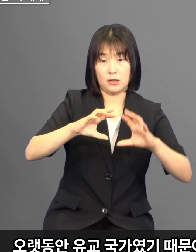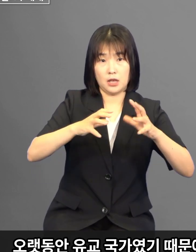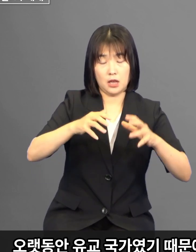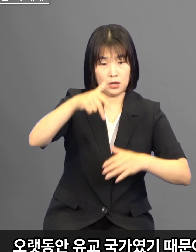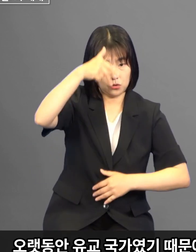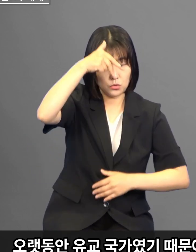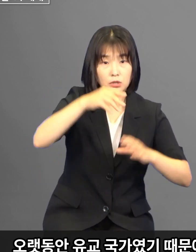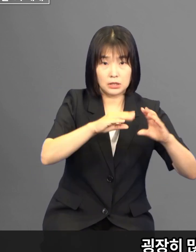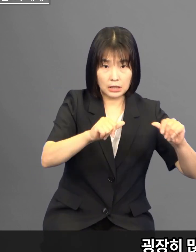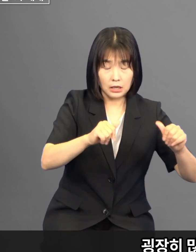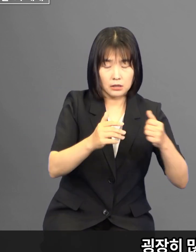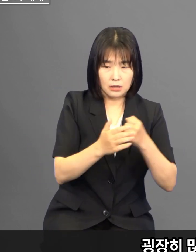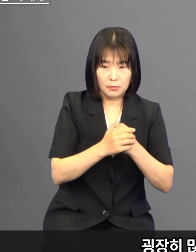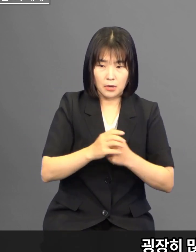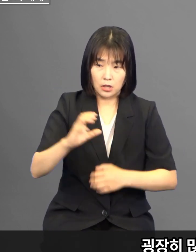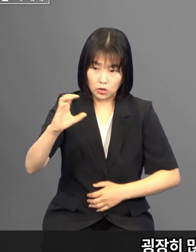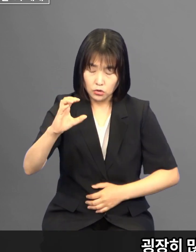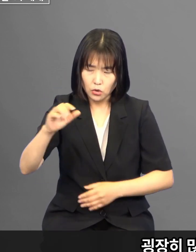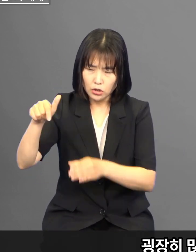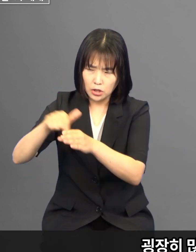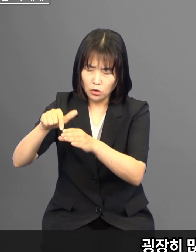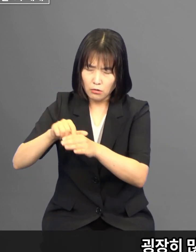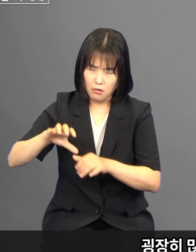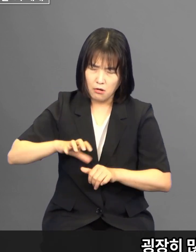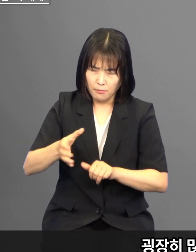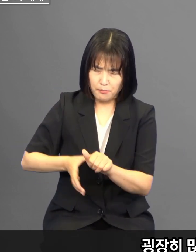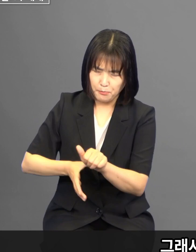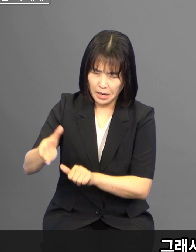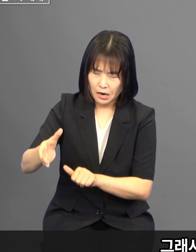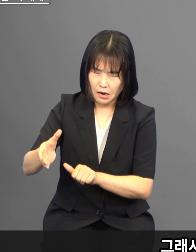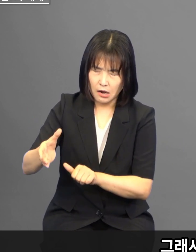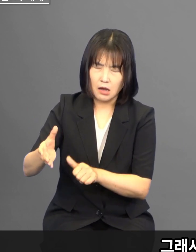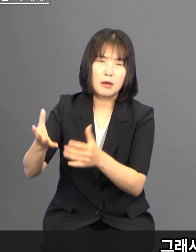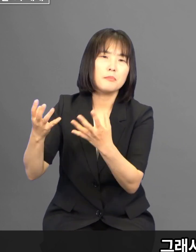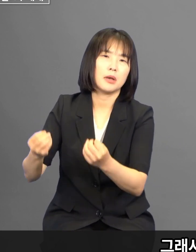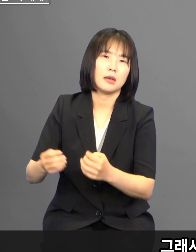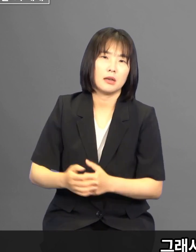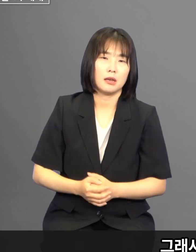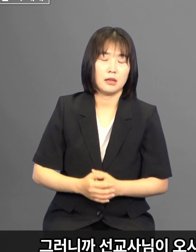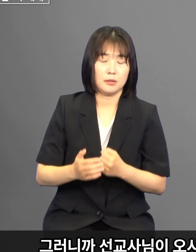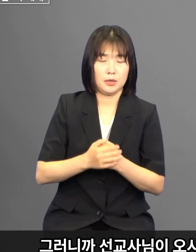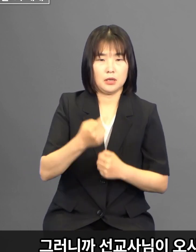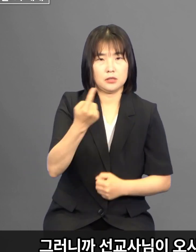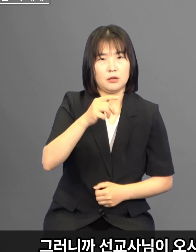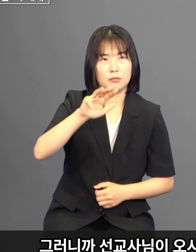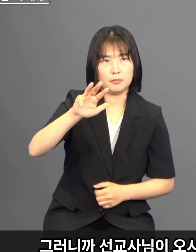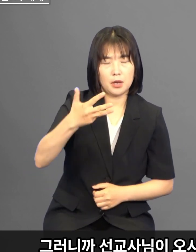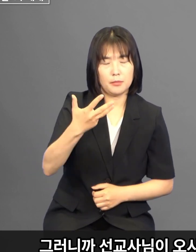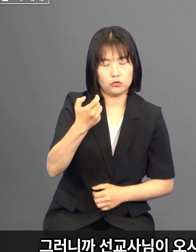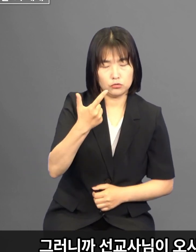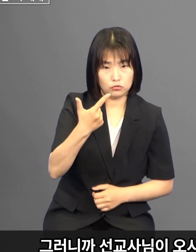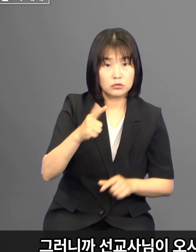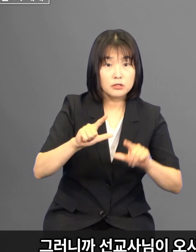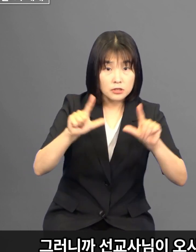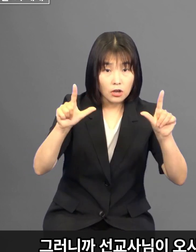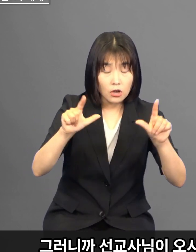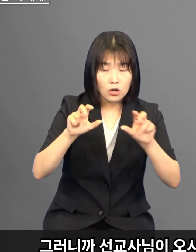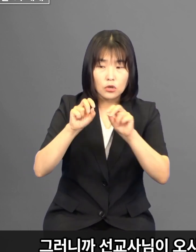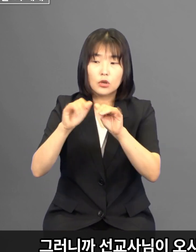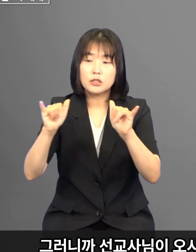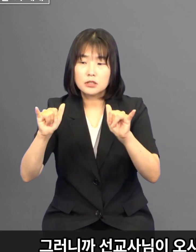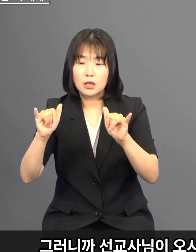여겼던 천주교나 기독교가 굉장히 많은 박해를 당합니다. 그래서 1866년입니다. 그러니까 선교사님이 오시기